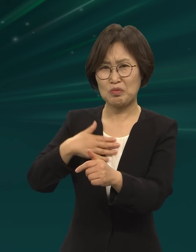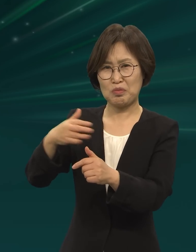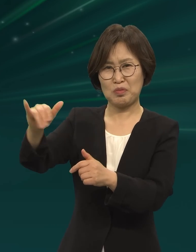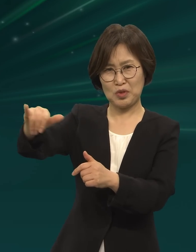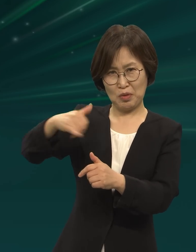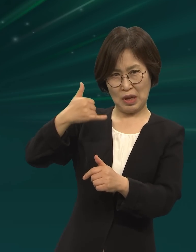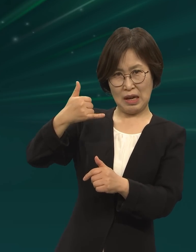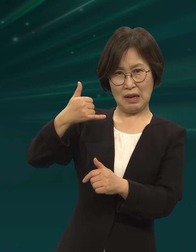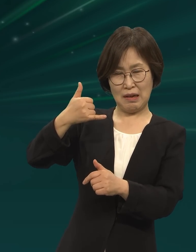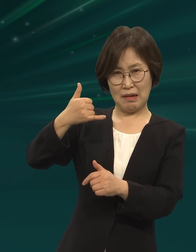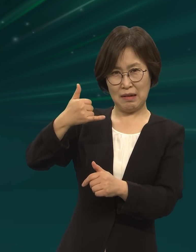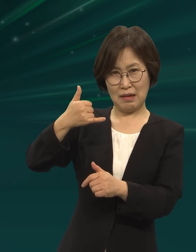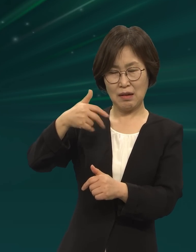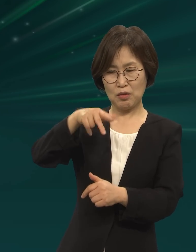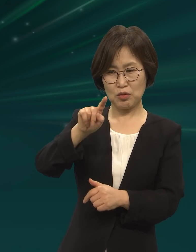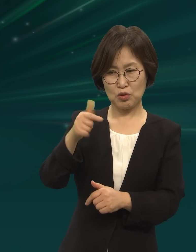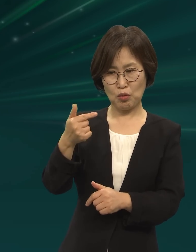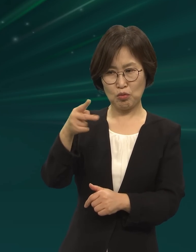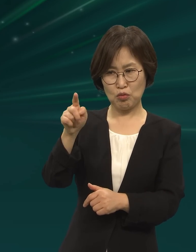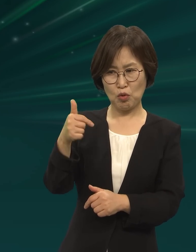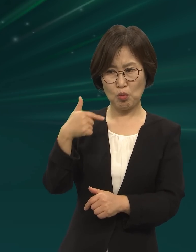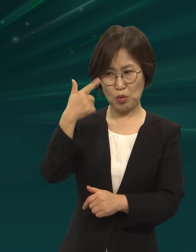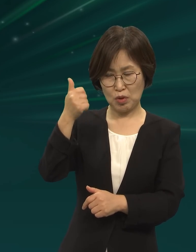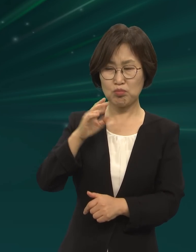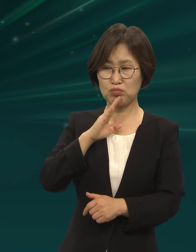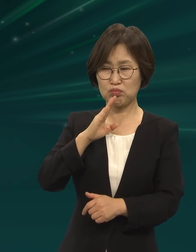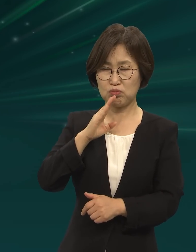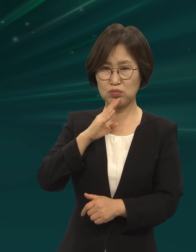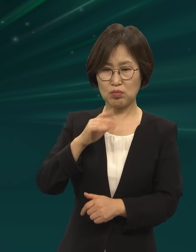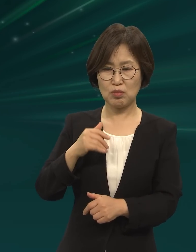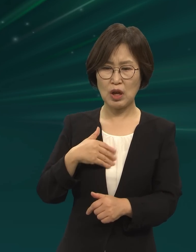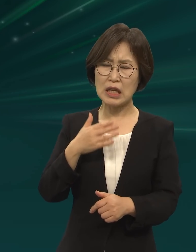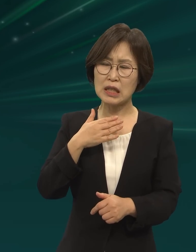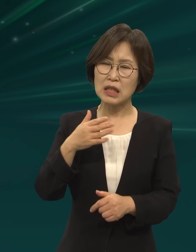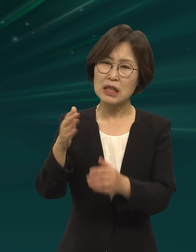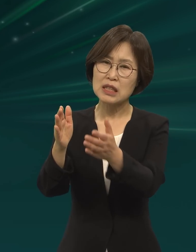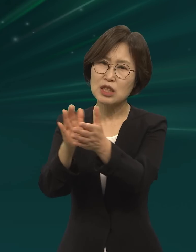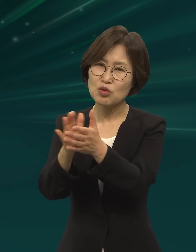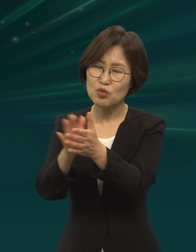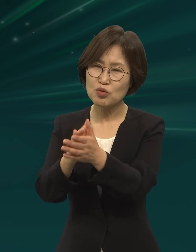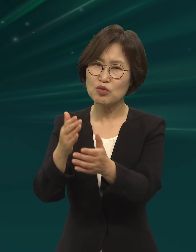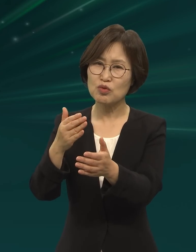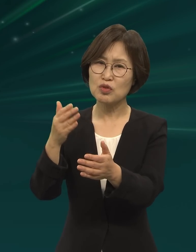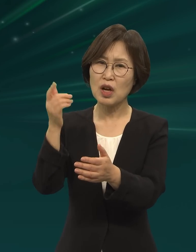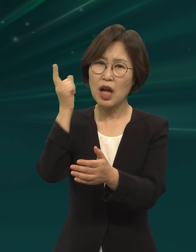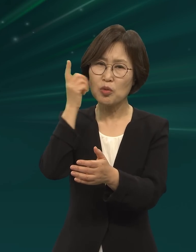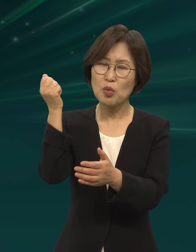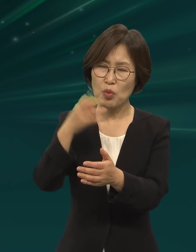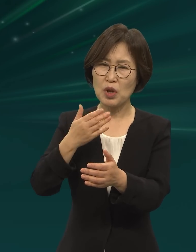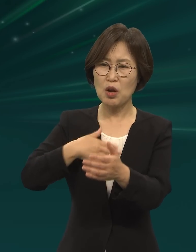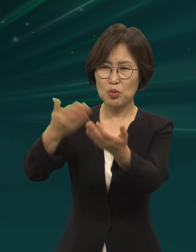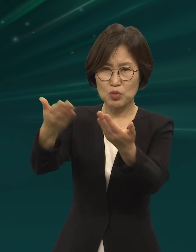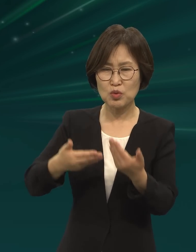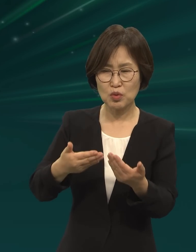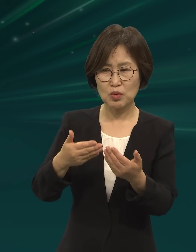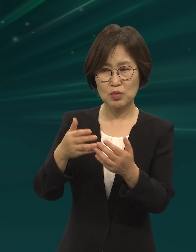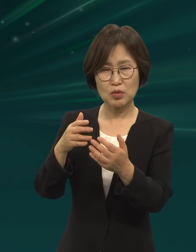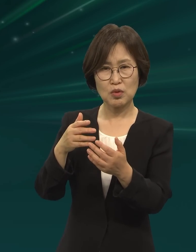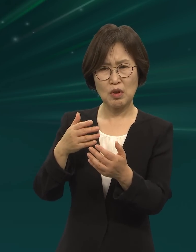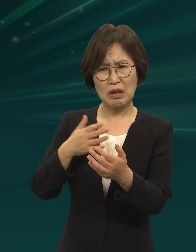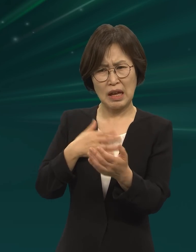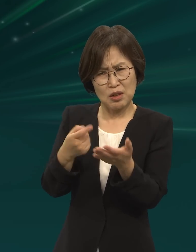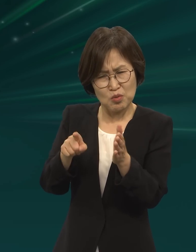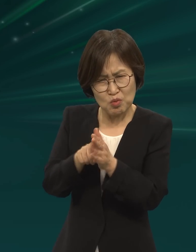전도는 목사입니까? 네, 누구세요? 이 친구가 전화번호 주는데 저는 이렇게 코로나 걸렸습니다. 저를 위해 좀